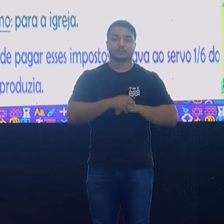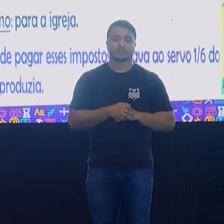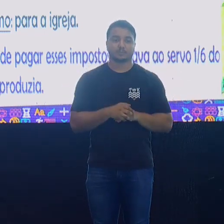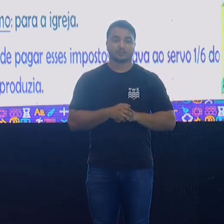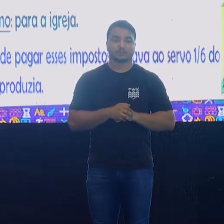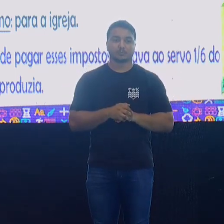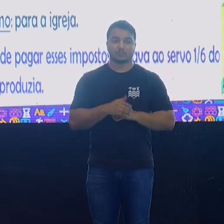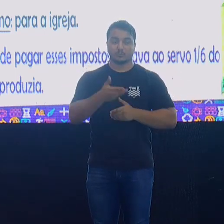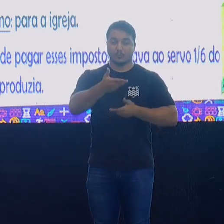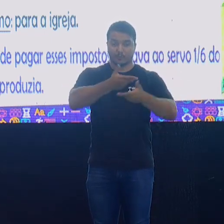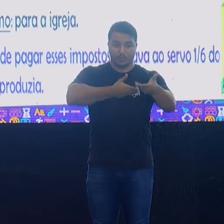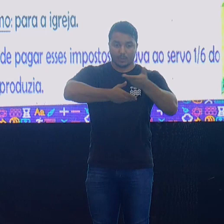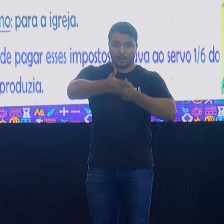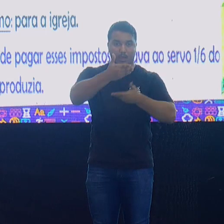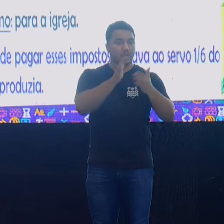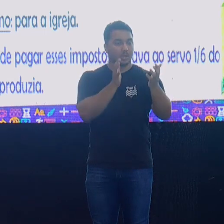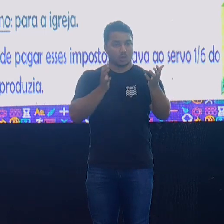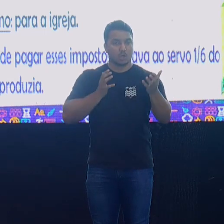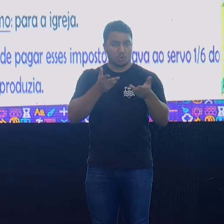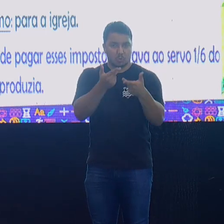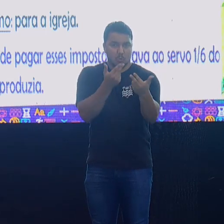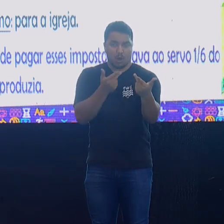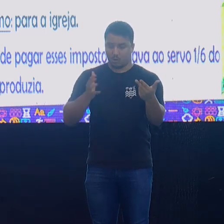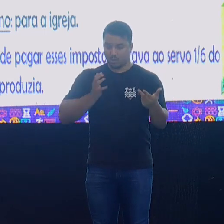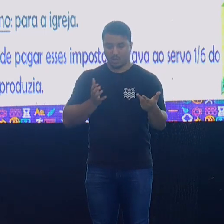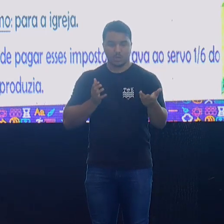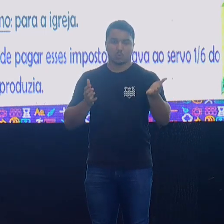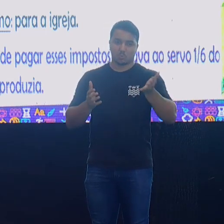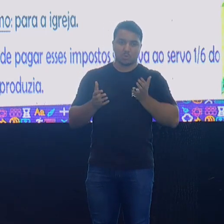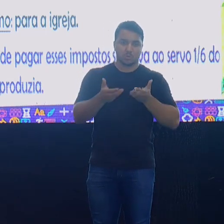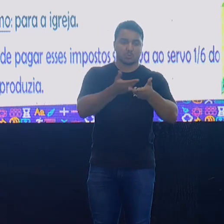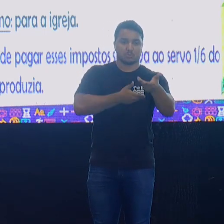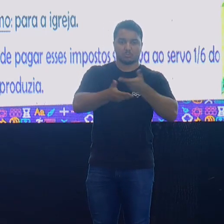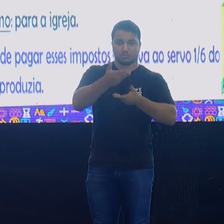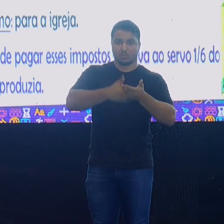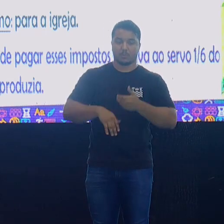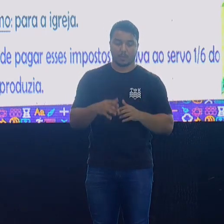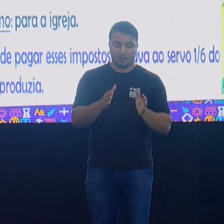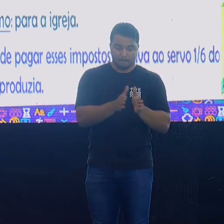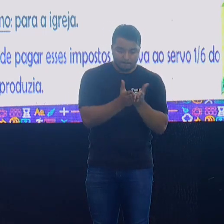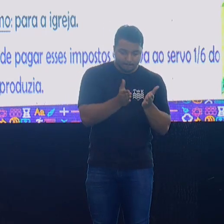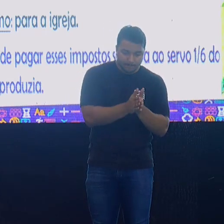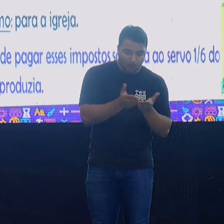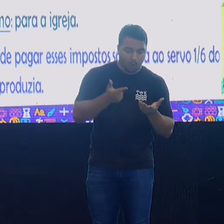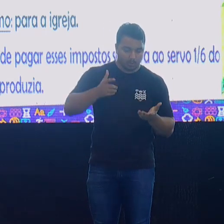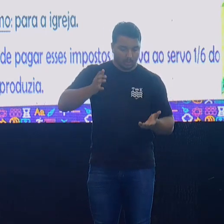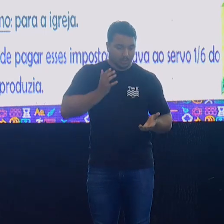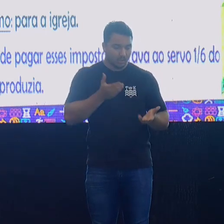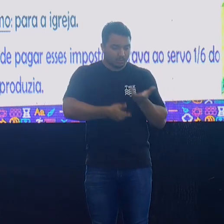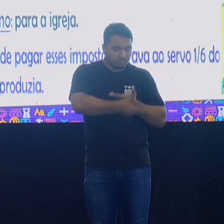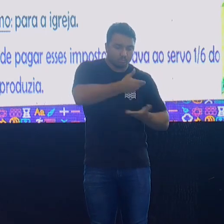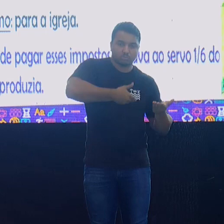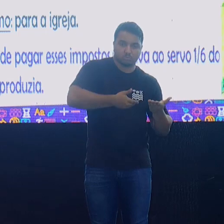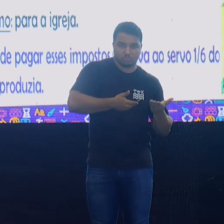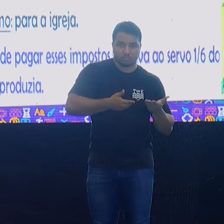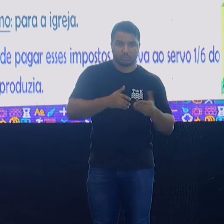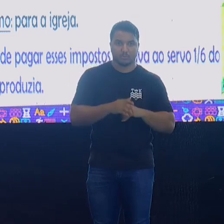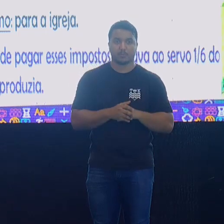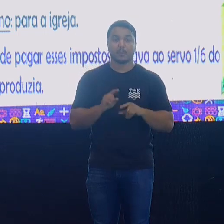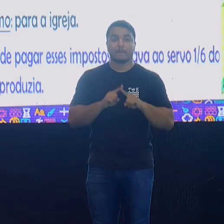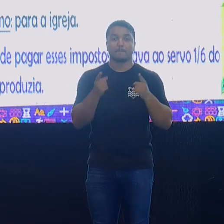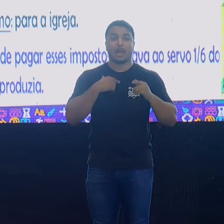horizontais, classes semelhantes. Relações verticais, classes diferentes.